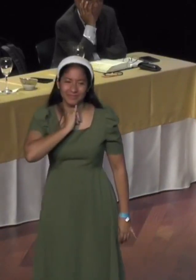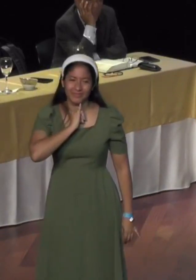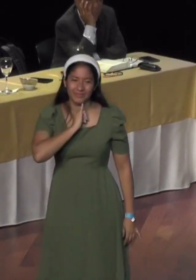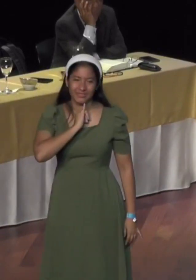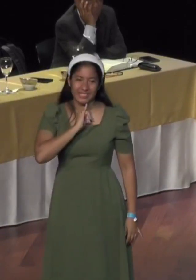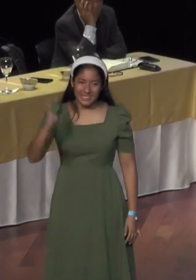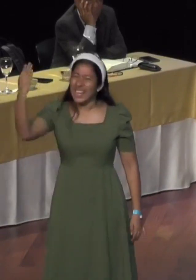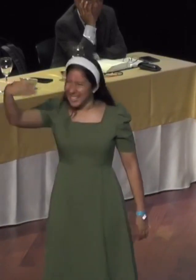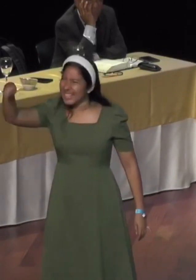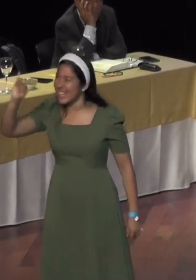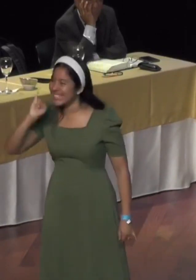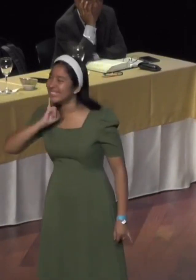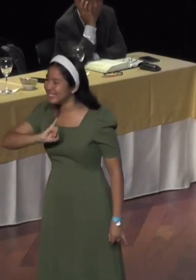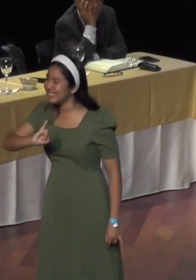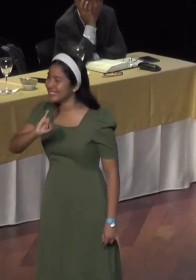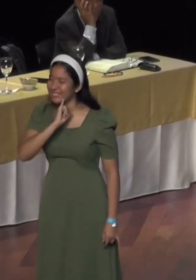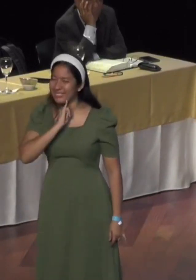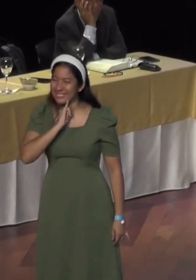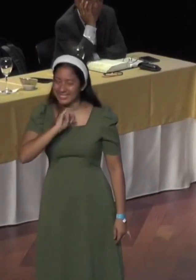Que hay Dios en Israel.